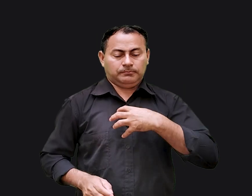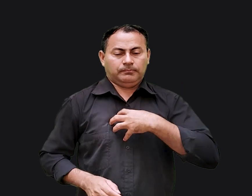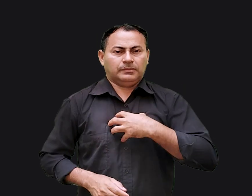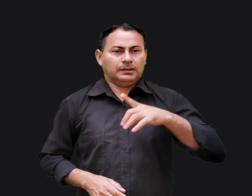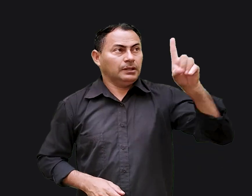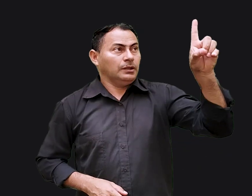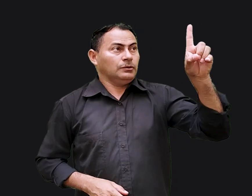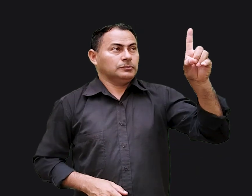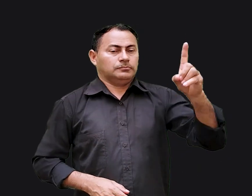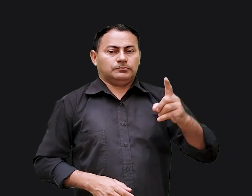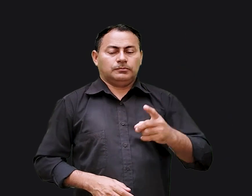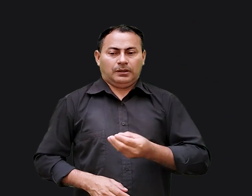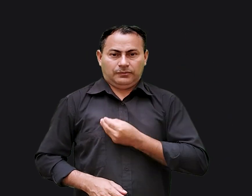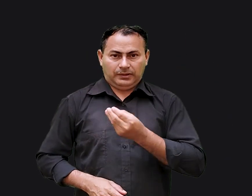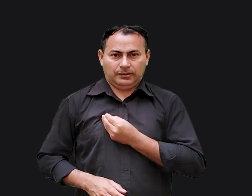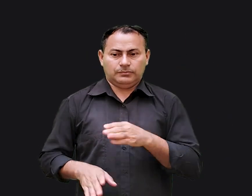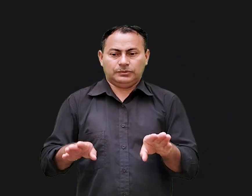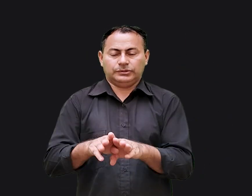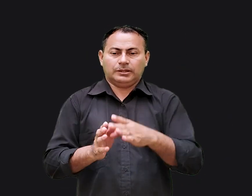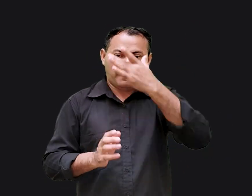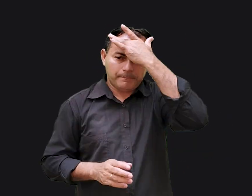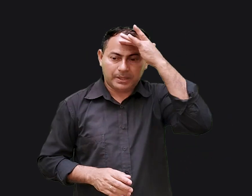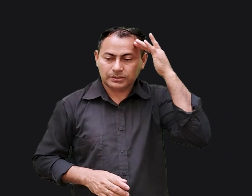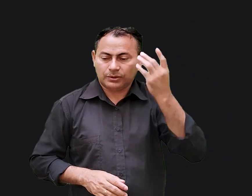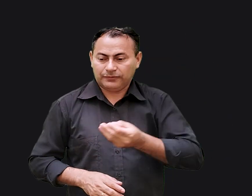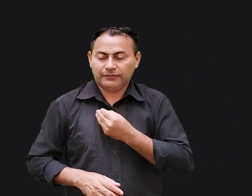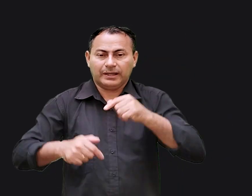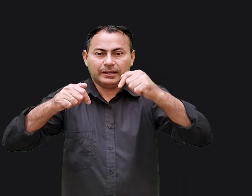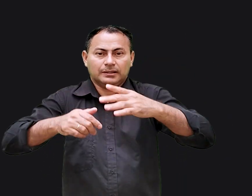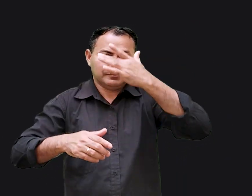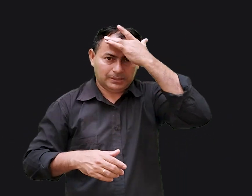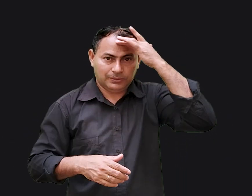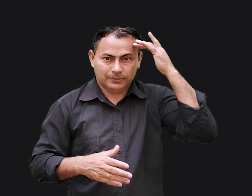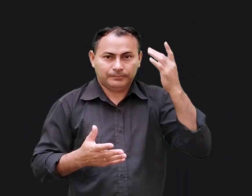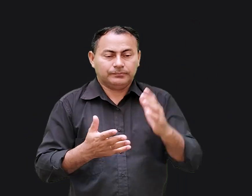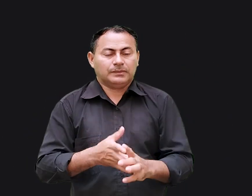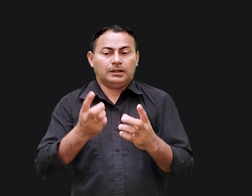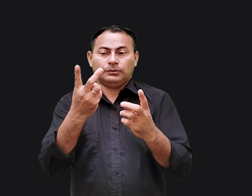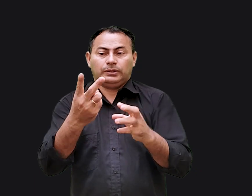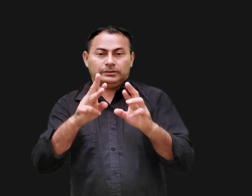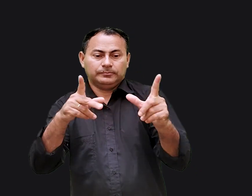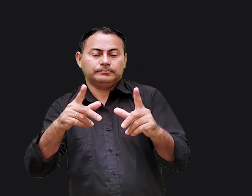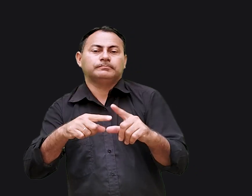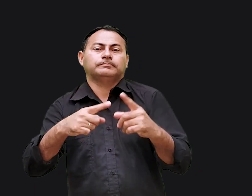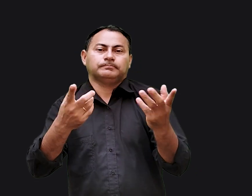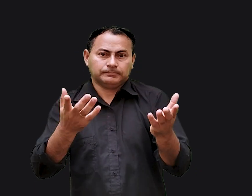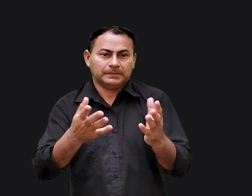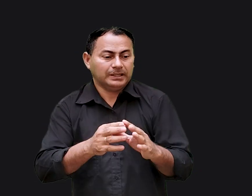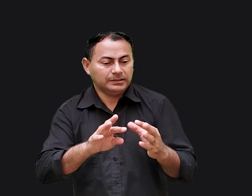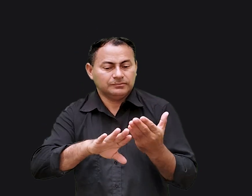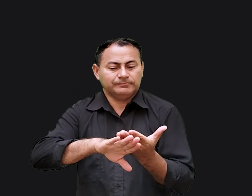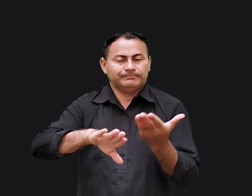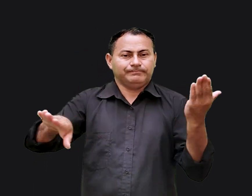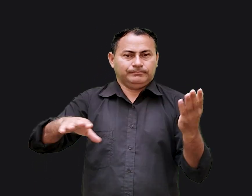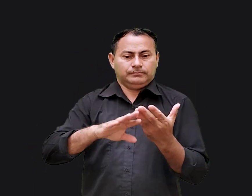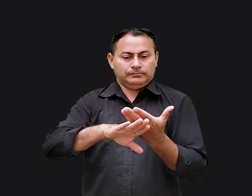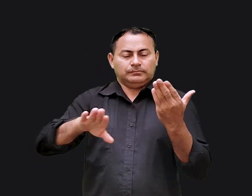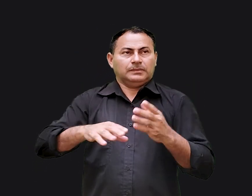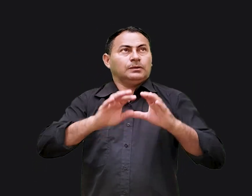jeito como Deus age e o jeito do homem agir. Duas maneiras tão diferentes e tão distantes como a distância entre o